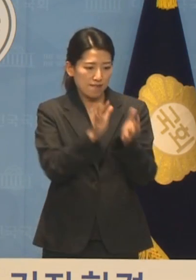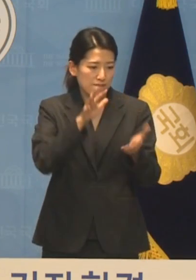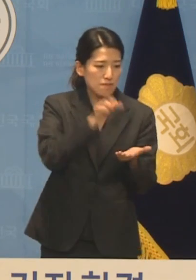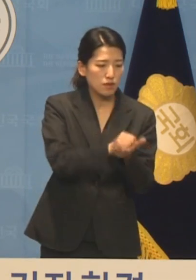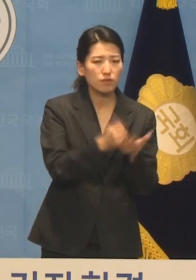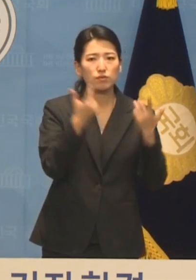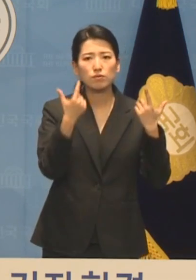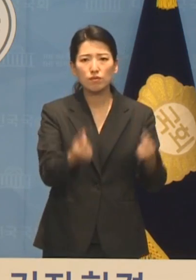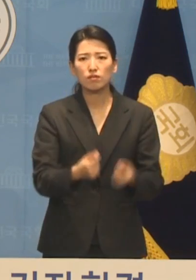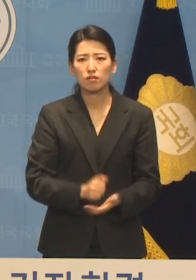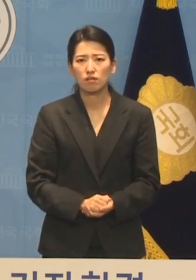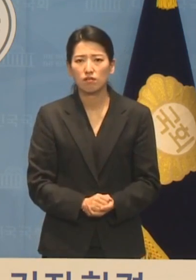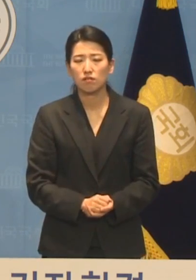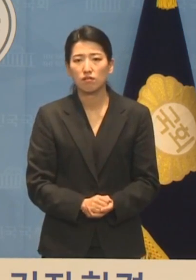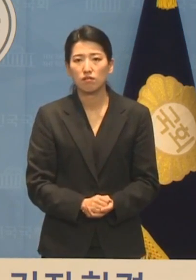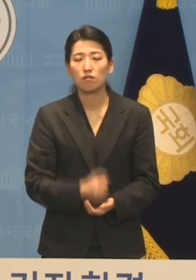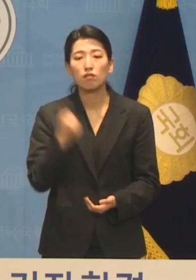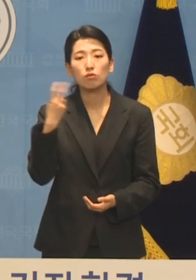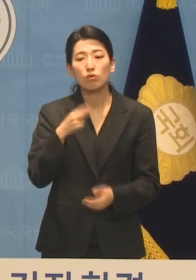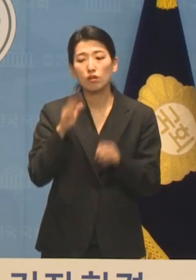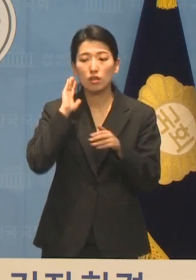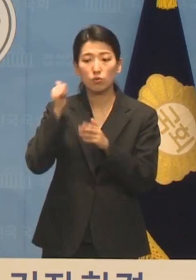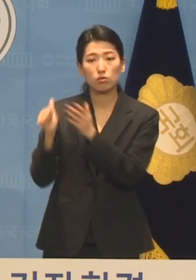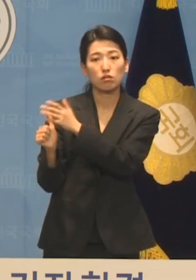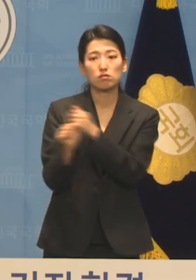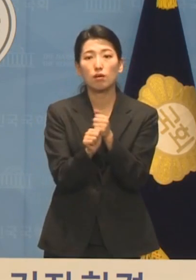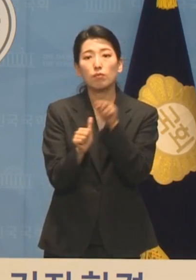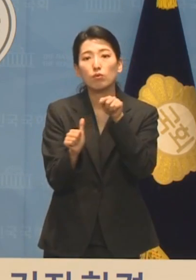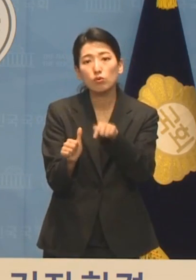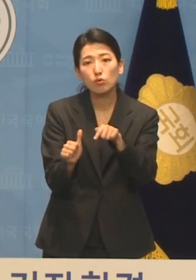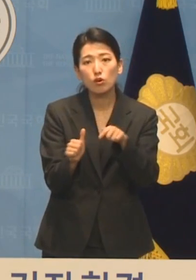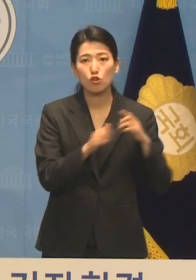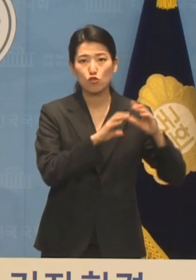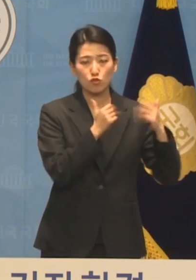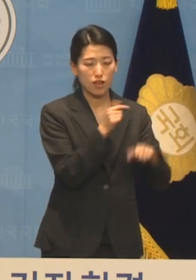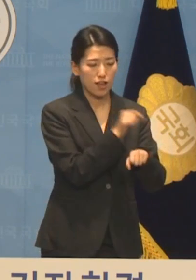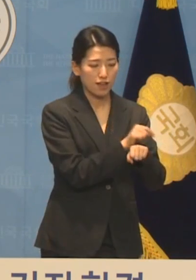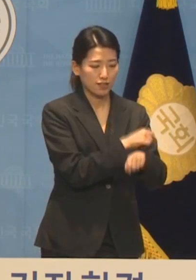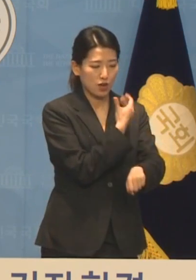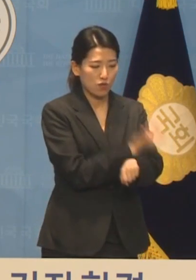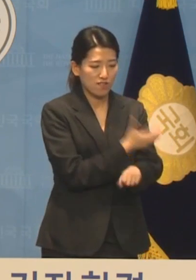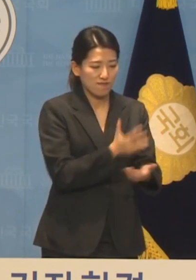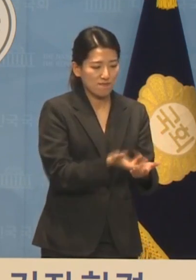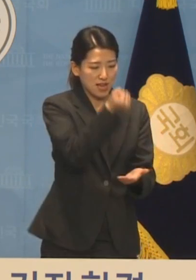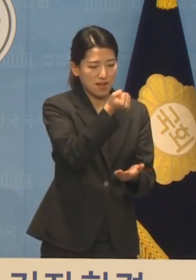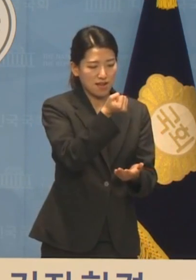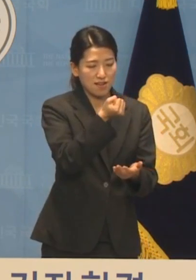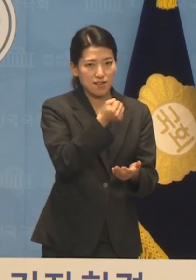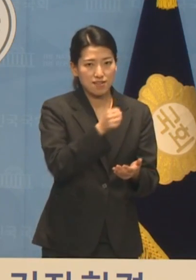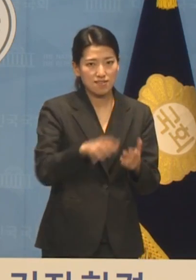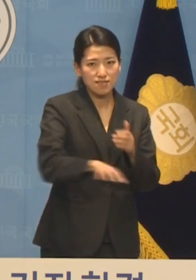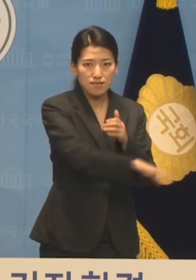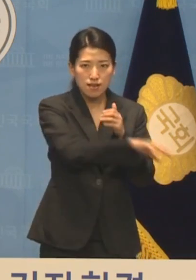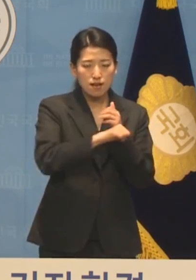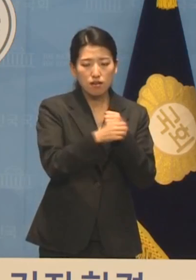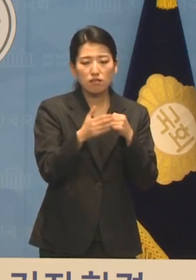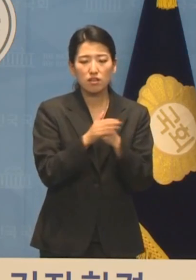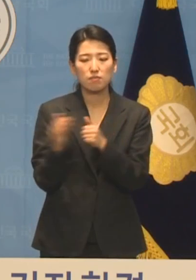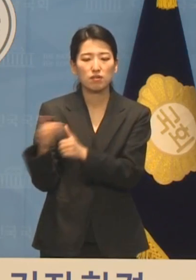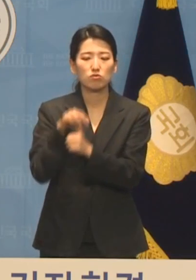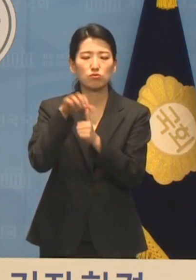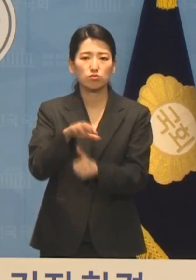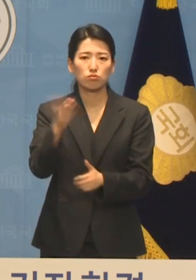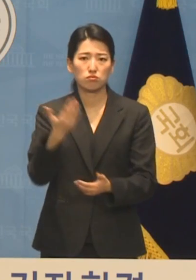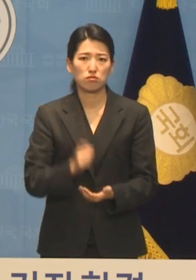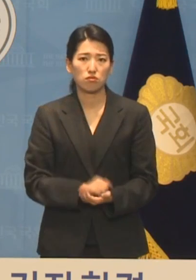탄핵 심판 이전에 있었던 대통령 체포도 국회의 행정권 장악으로 가능했던 것입니다. 대통령이 탄핵 소추도